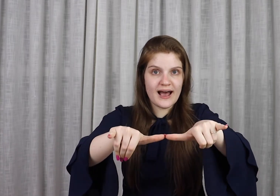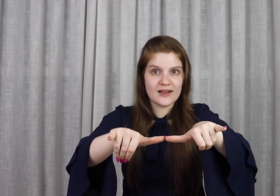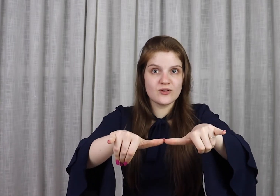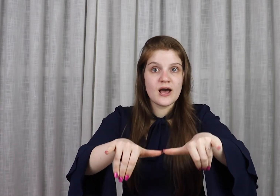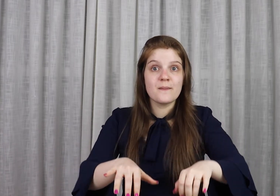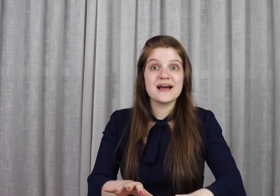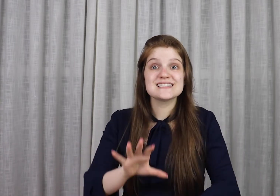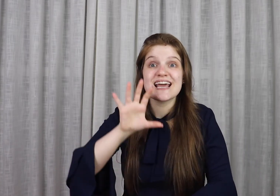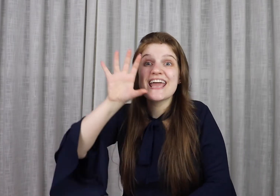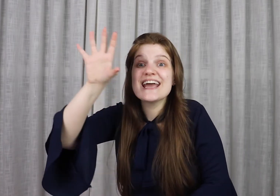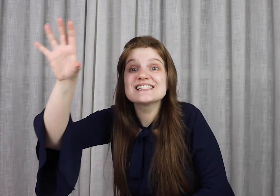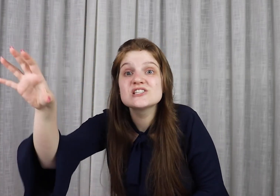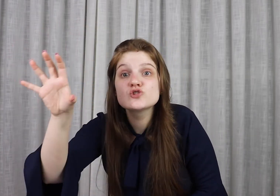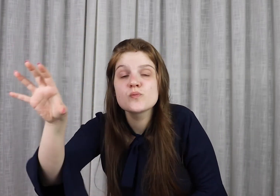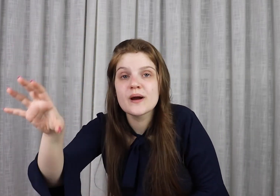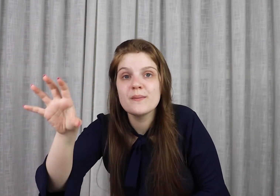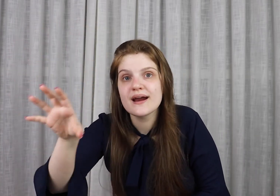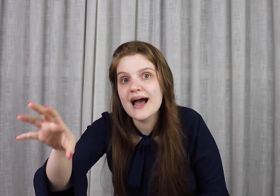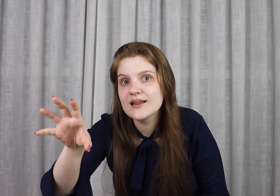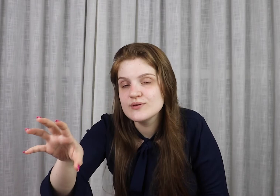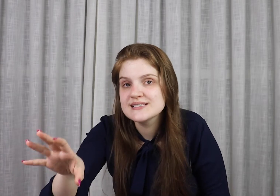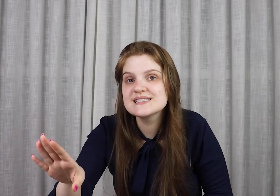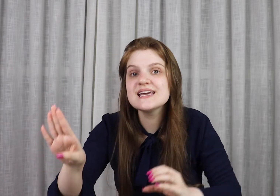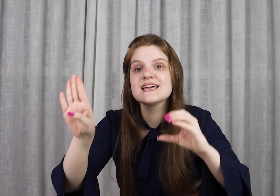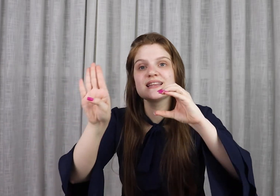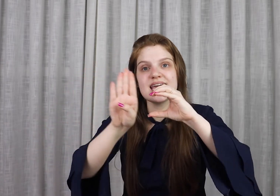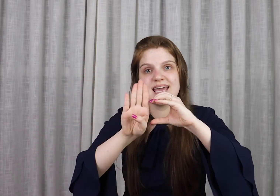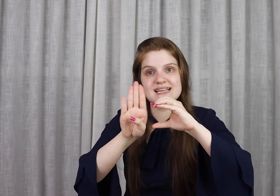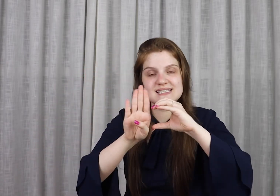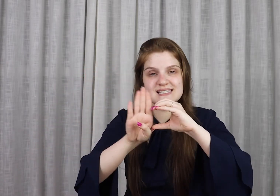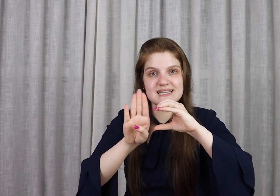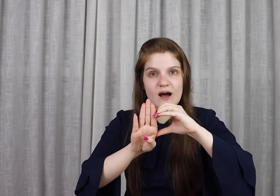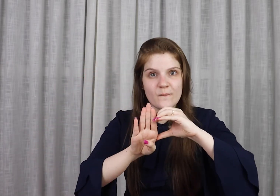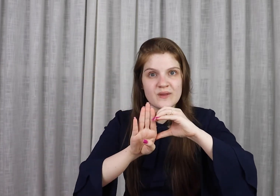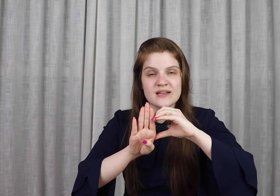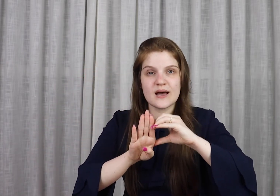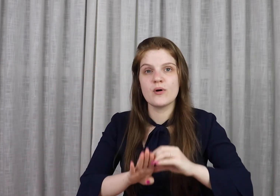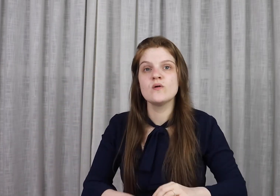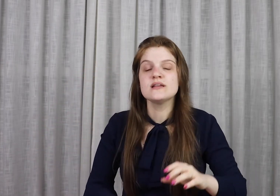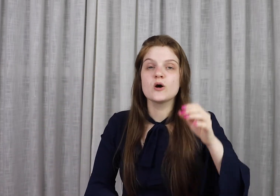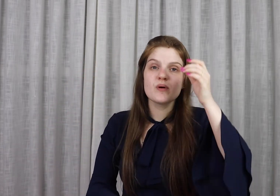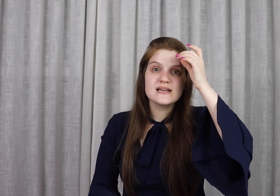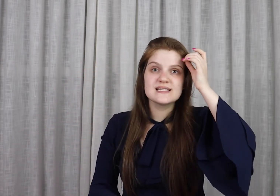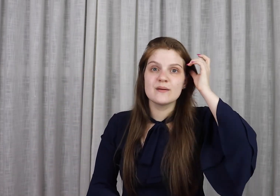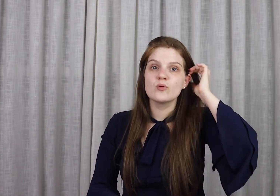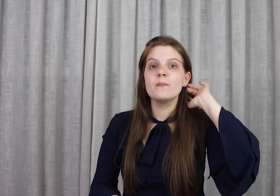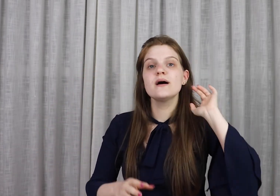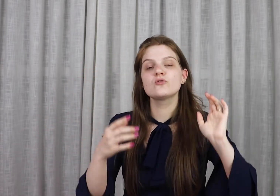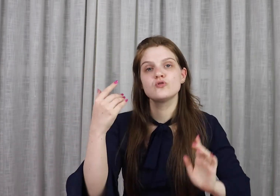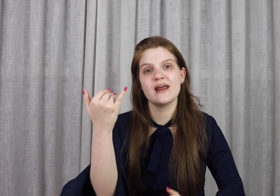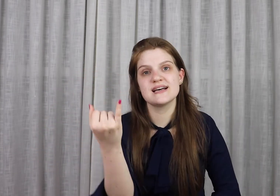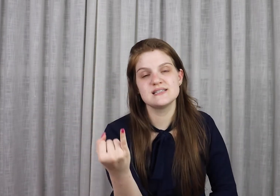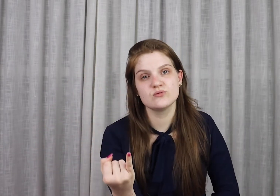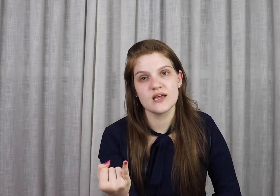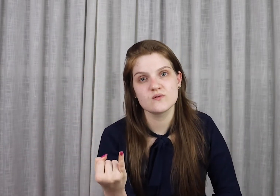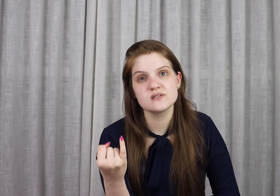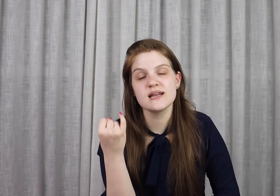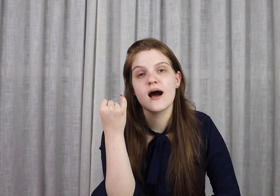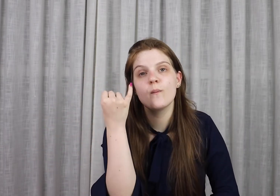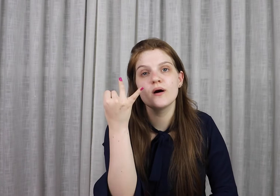Supermercado. Mas esse supermercado em si tem esse sinal, tá bom? Então, por exemplo, Banco do Brasil tem um sinal, Banco